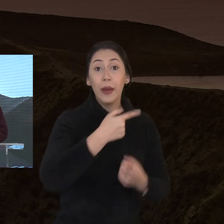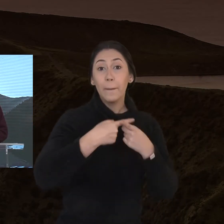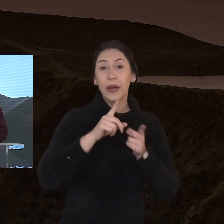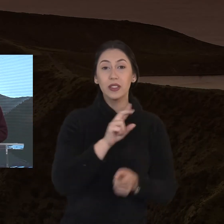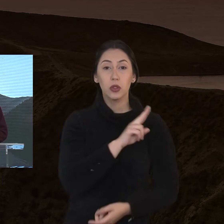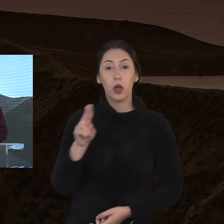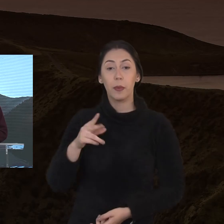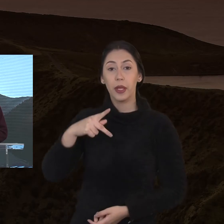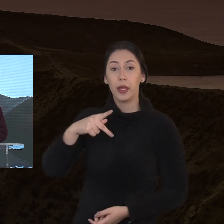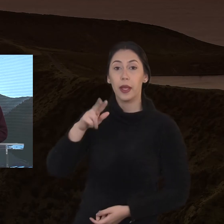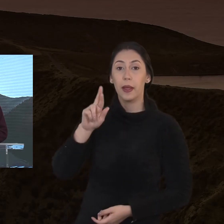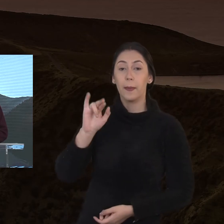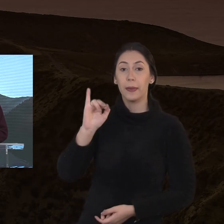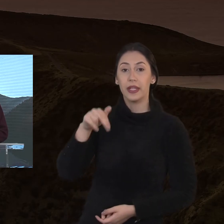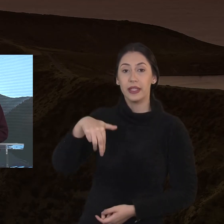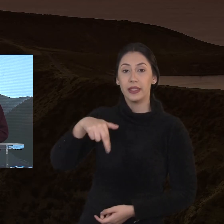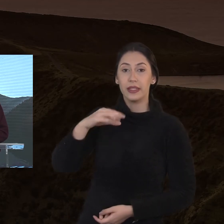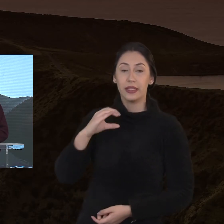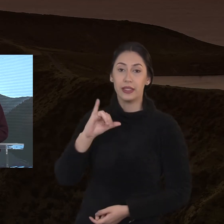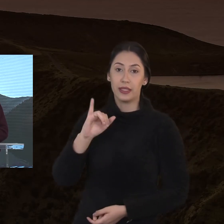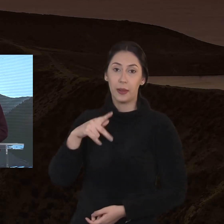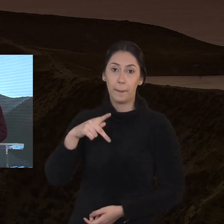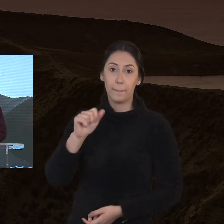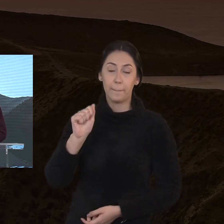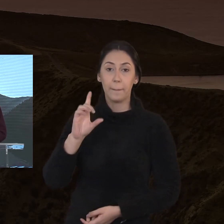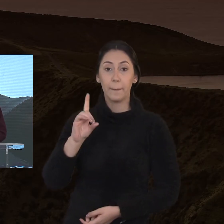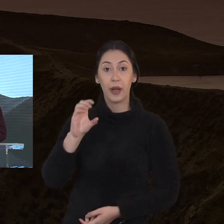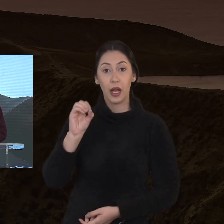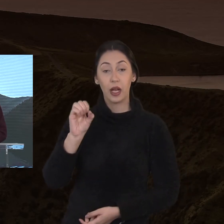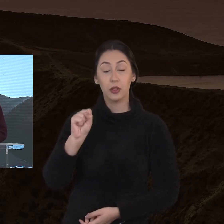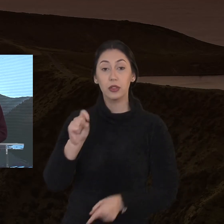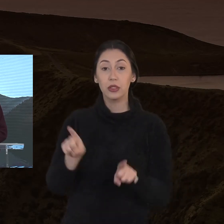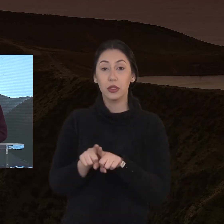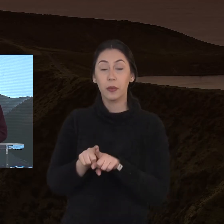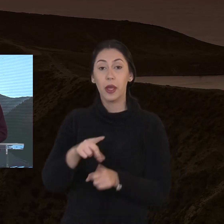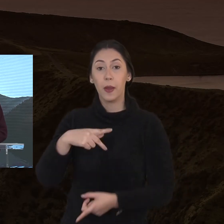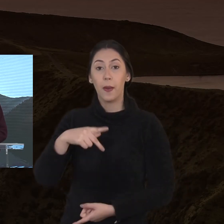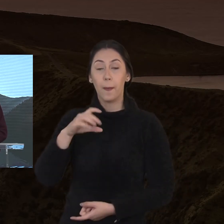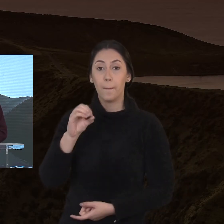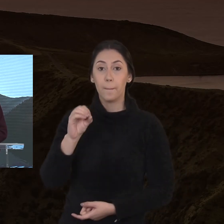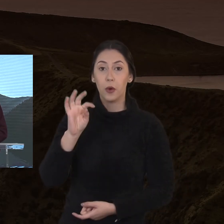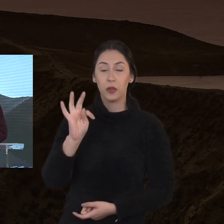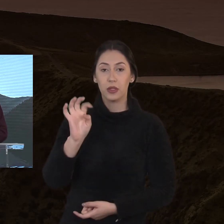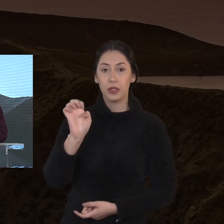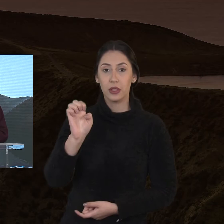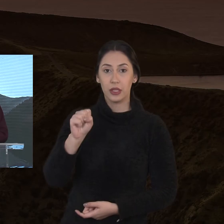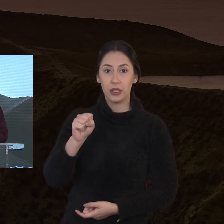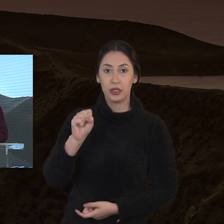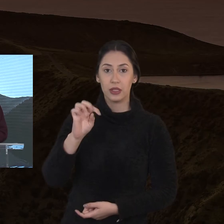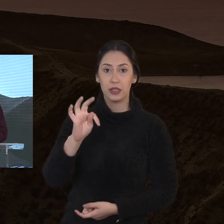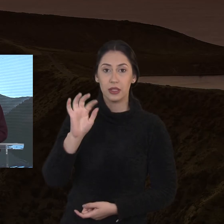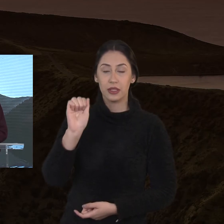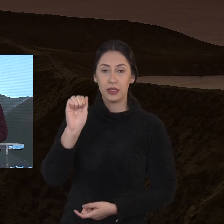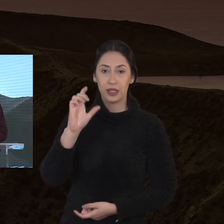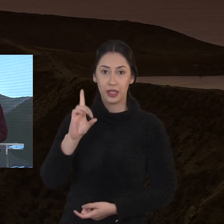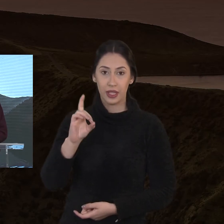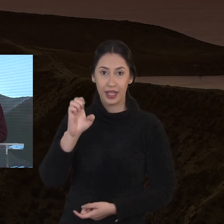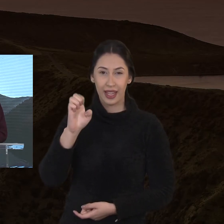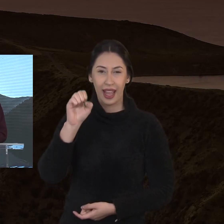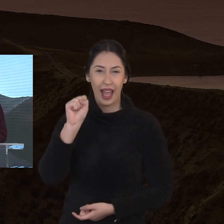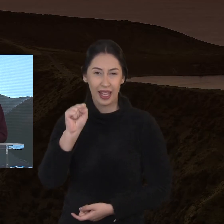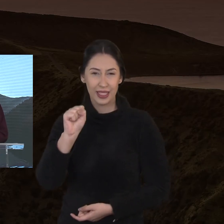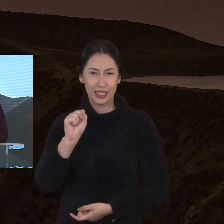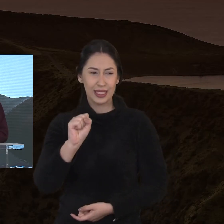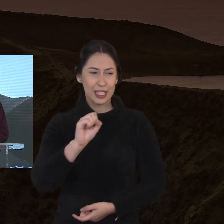chamado principados e potestades é chamado os dominadores deste mundo eles que dominam este mundo